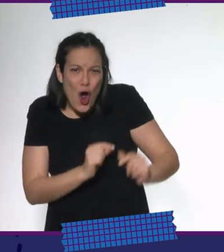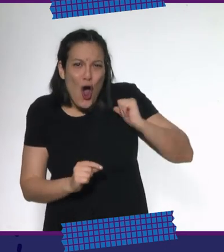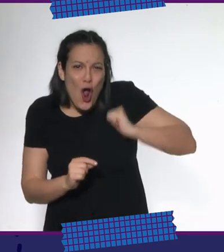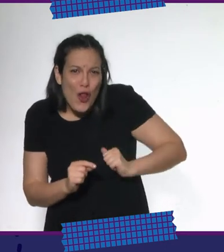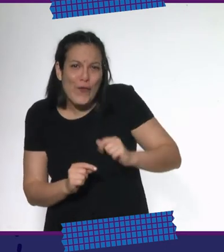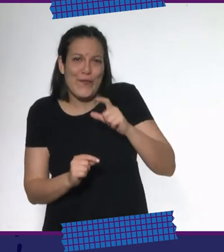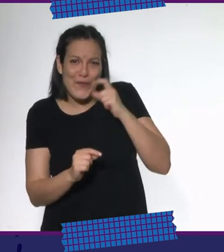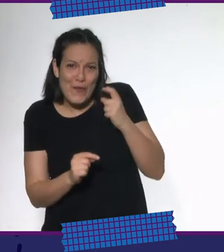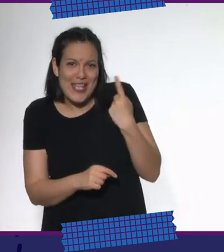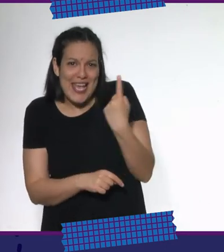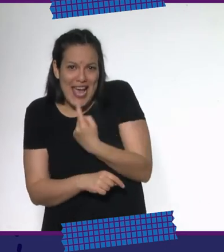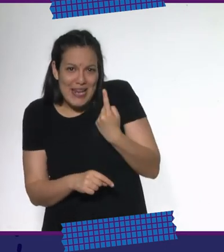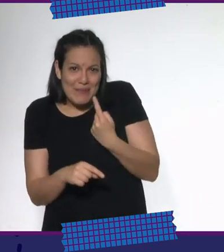y aislamiento.